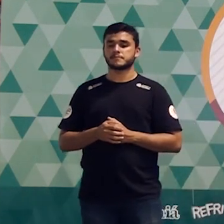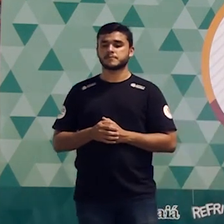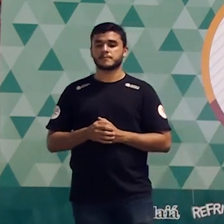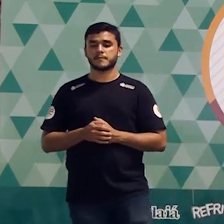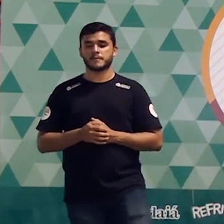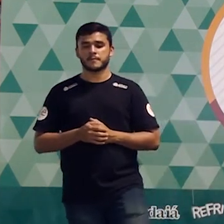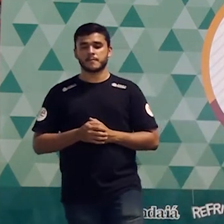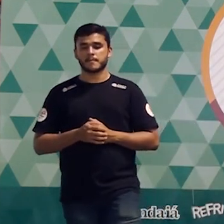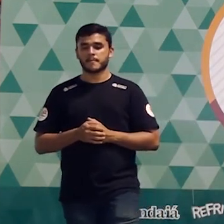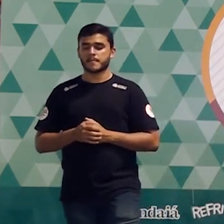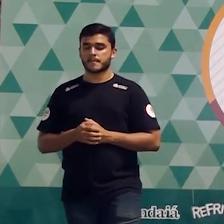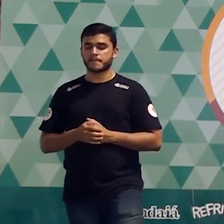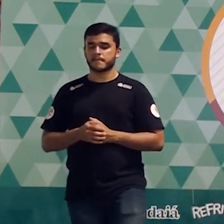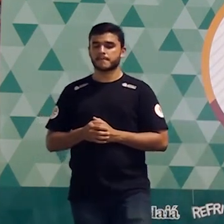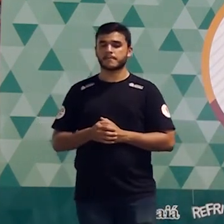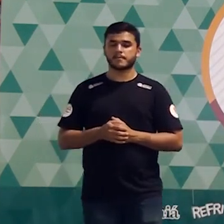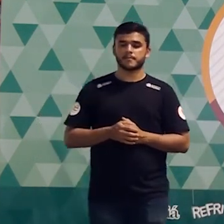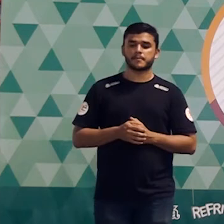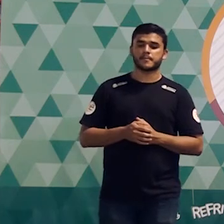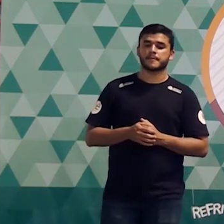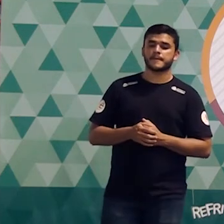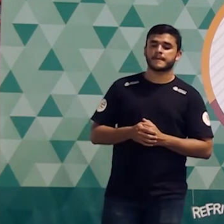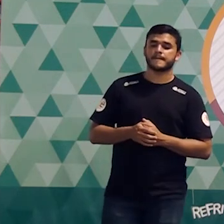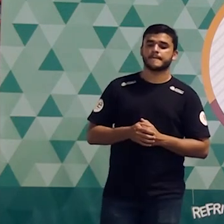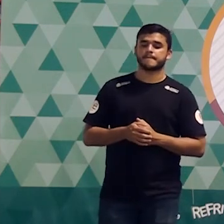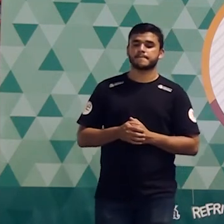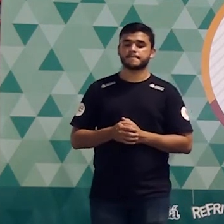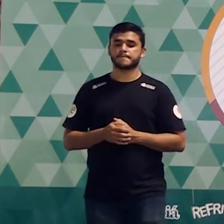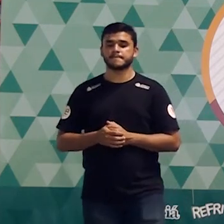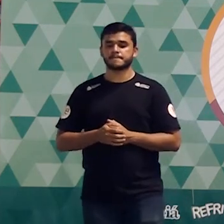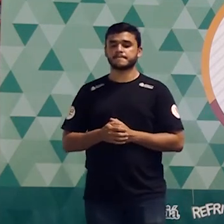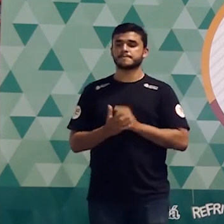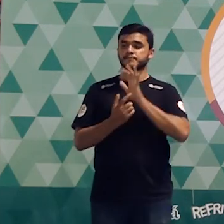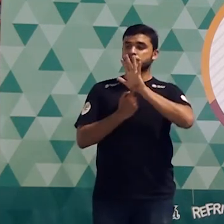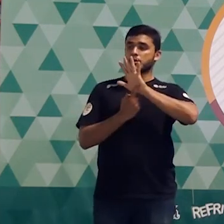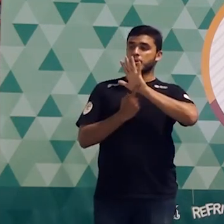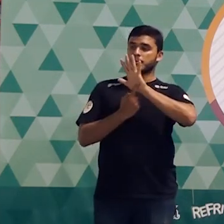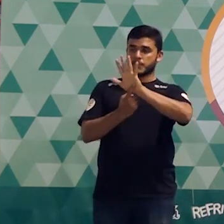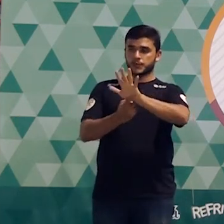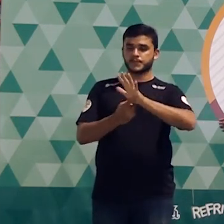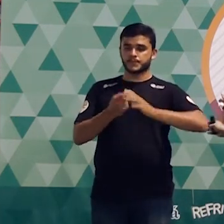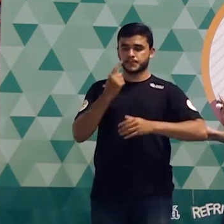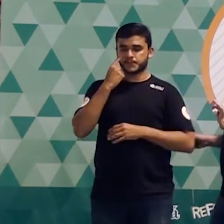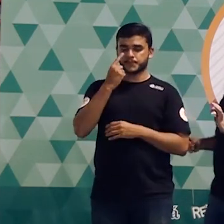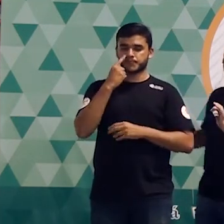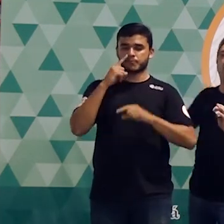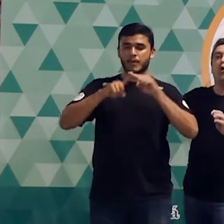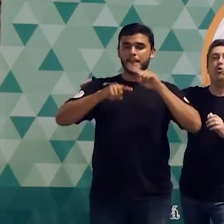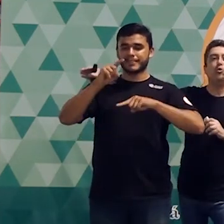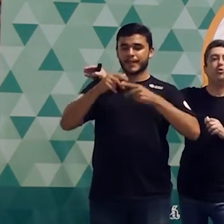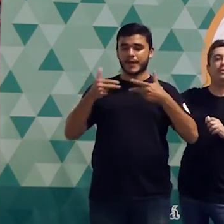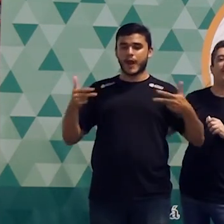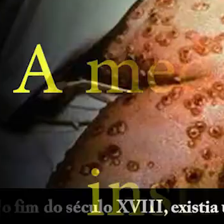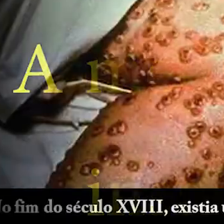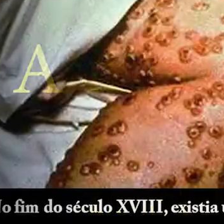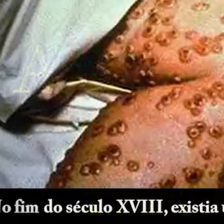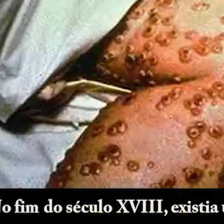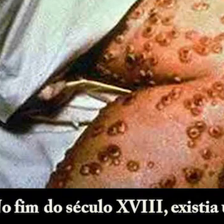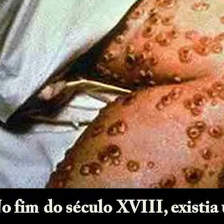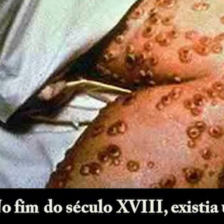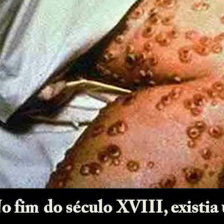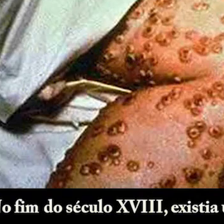Pronto, é daquele lá do hiperlink. Olha só, são alguns instrumentos da medicina ao longo